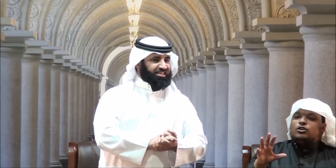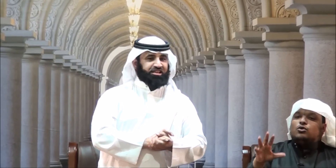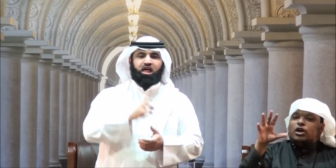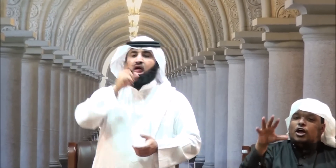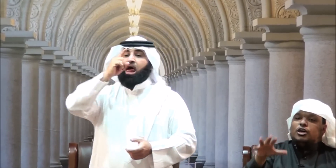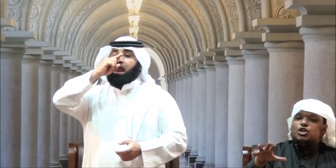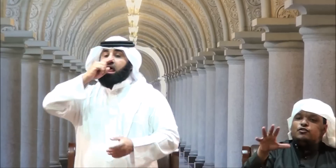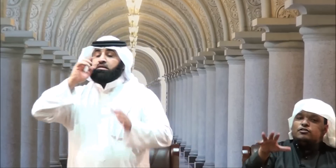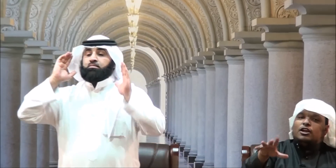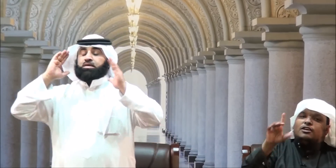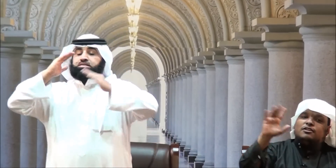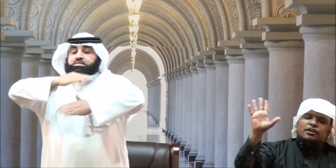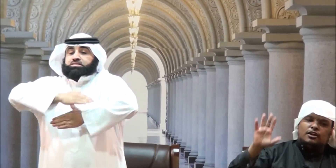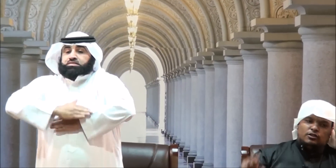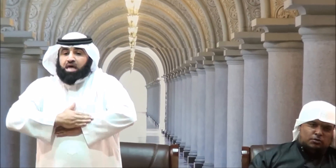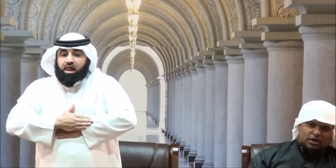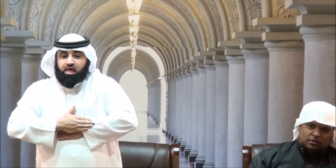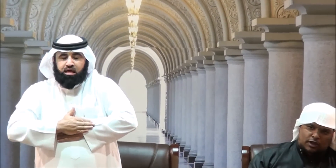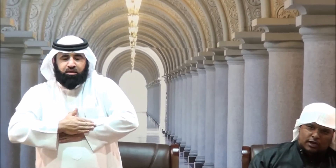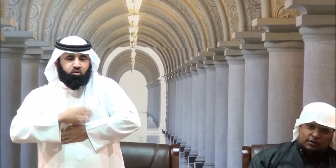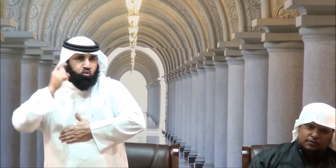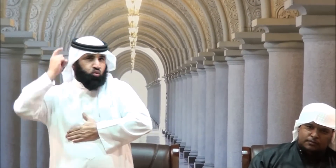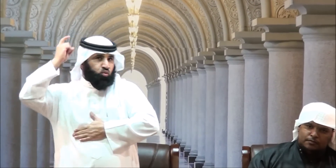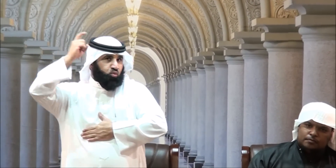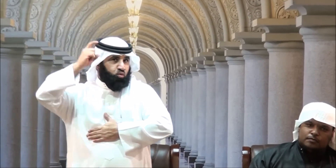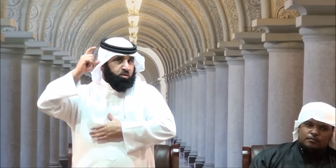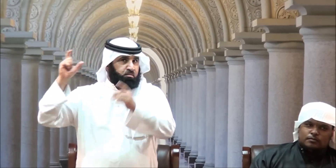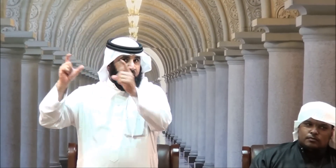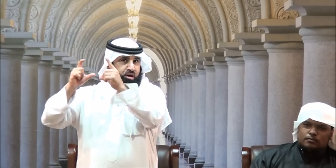خاشع، تكون خاشع في صلاتك لله سبحانه وتعالى.